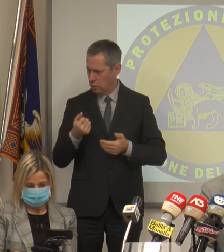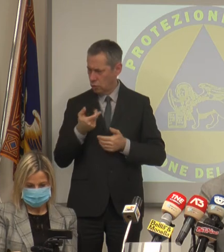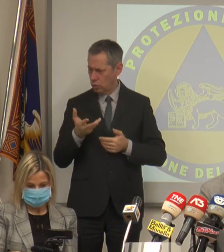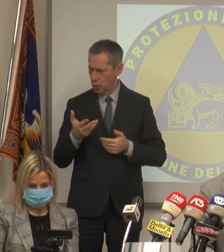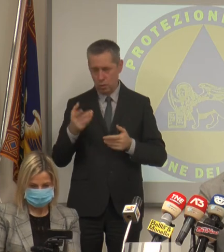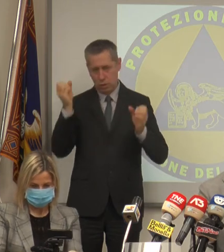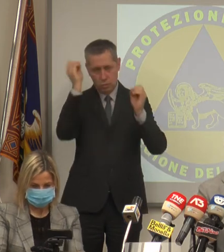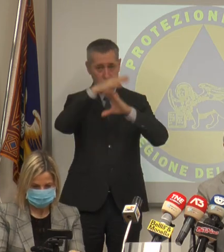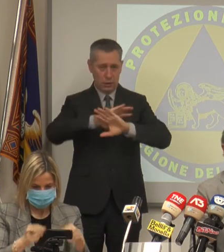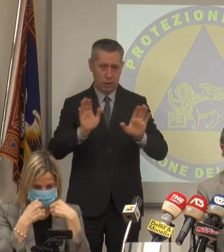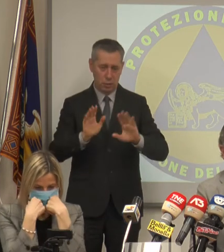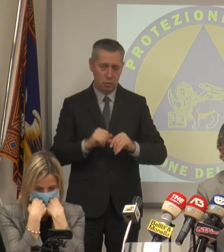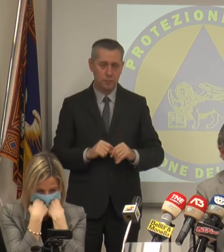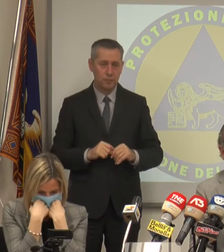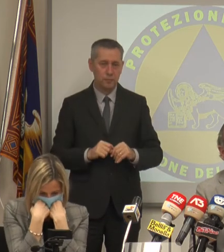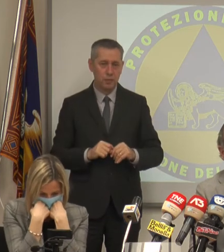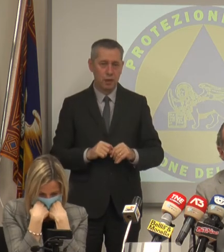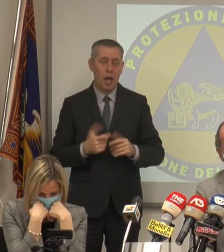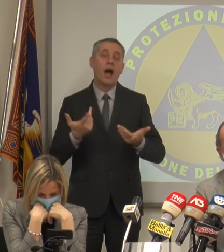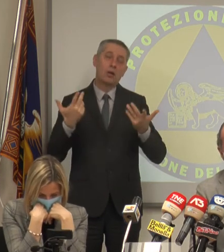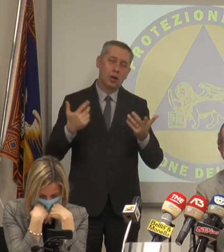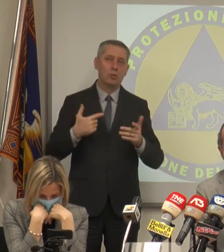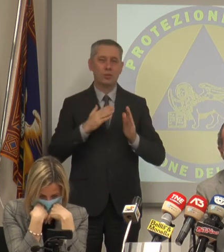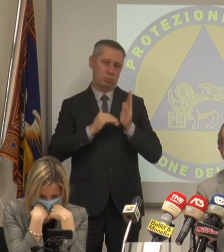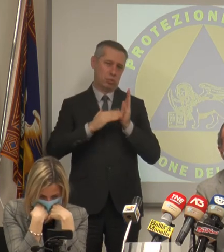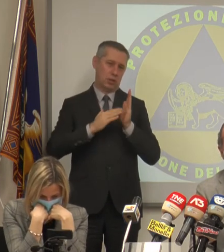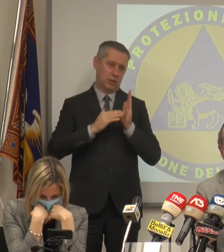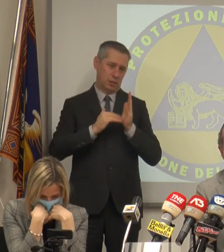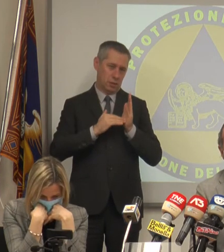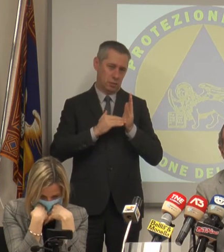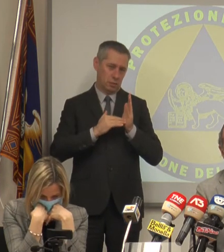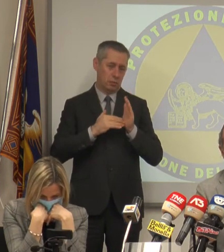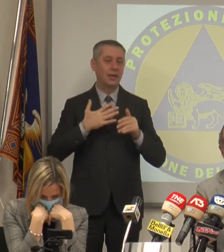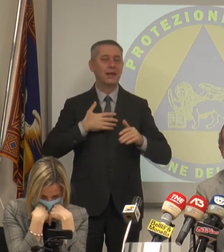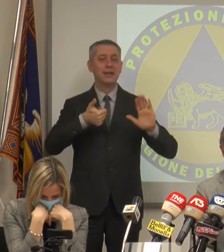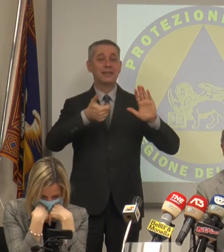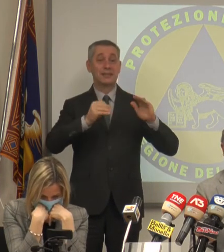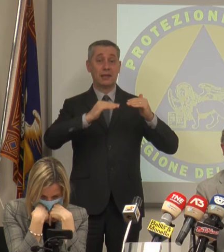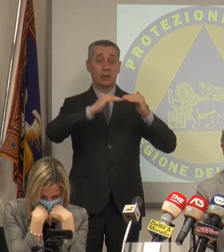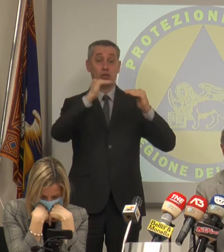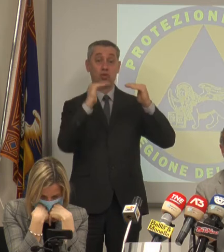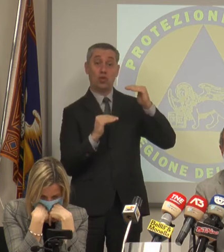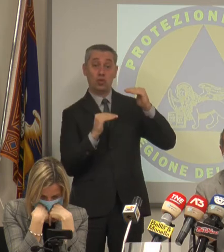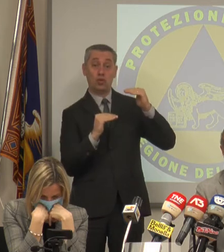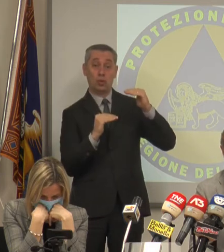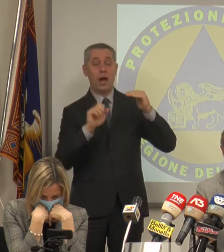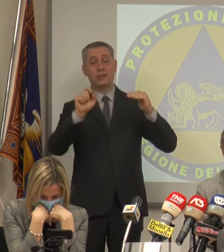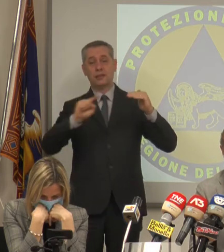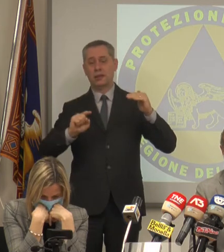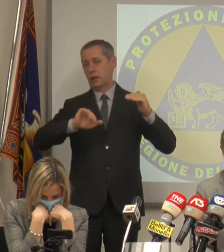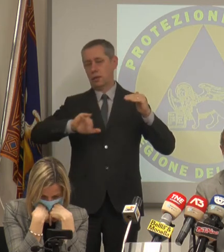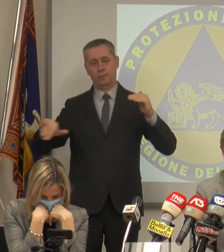più. Per questo lo facciamo in via prudenziale sotto gli under 60? No. Sopra i 60